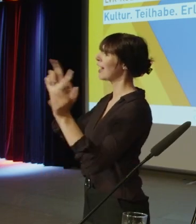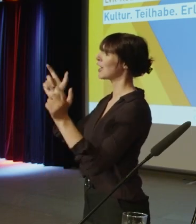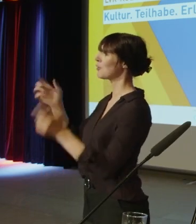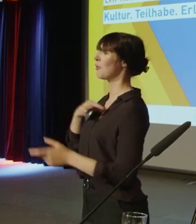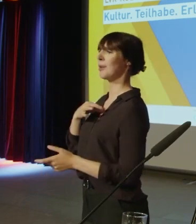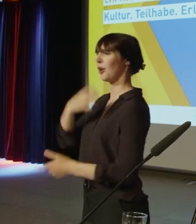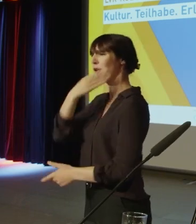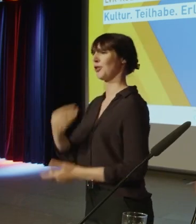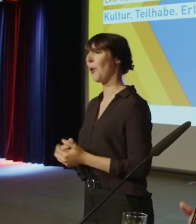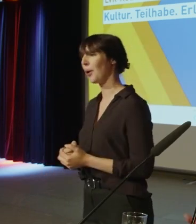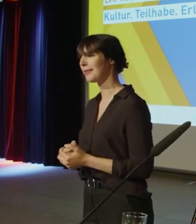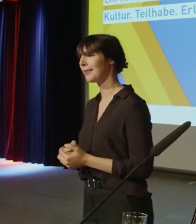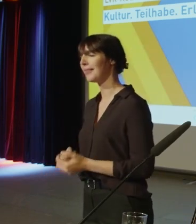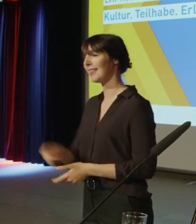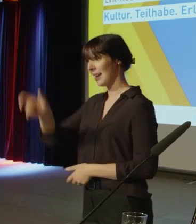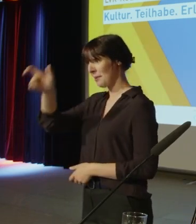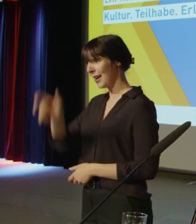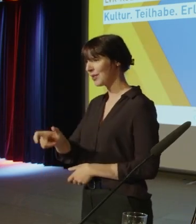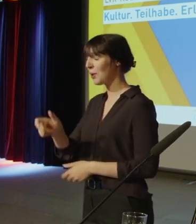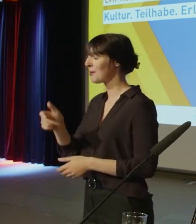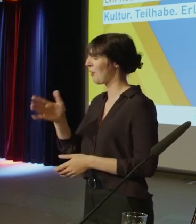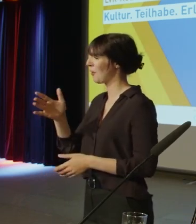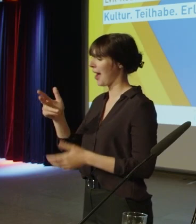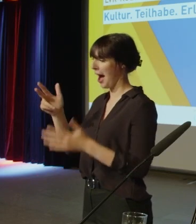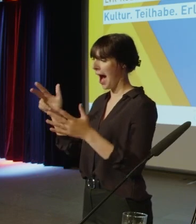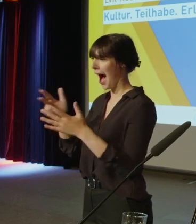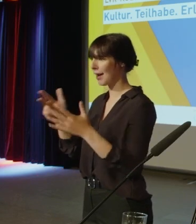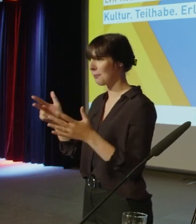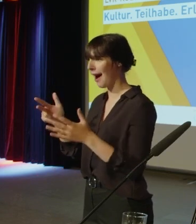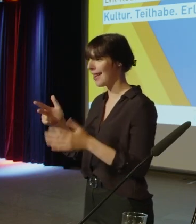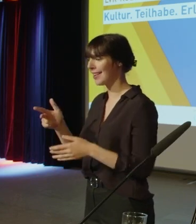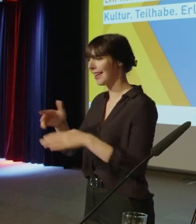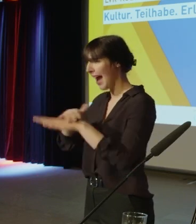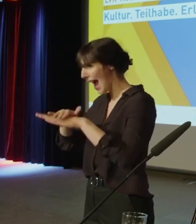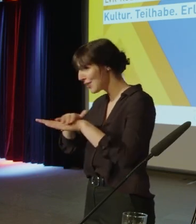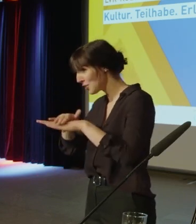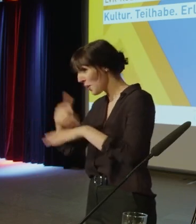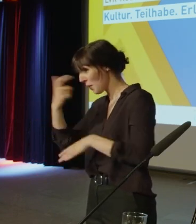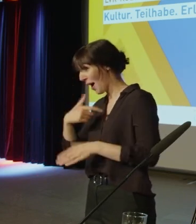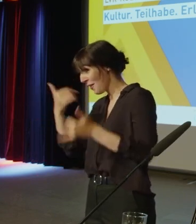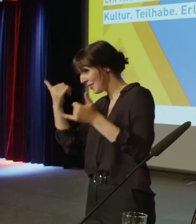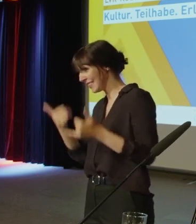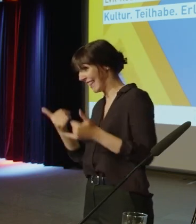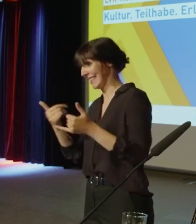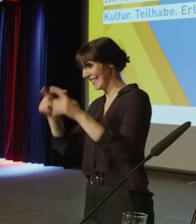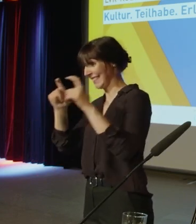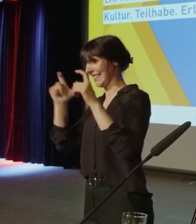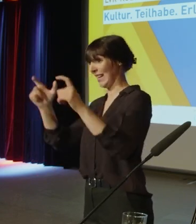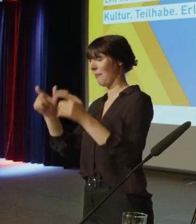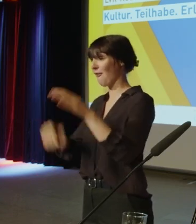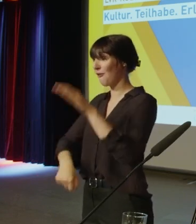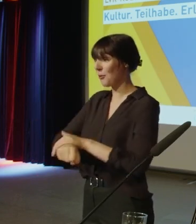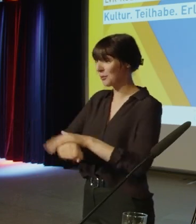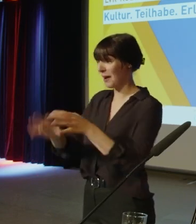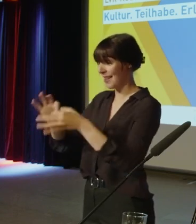Der Intendant hat sich trotzdem 8-mal bei mir entschuldigt dafür, dass wir jetzt Fußball machen im Schauspiel. Und